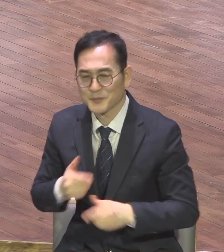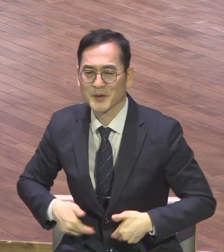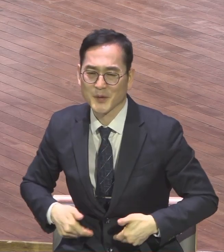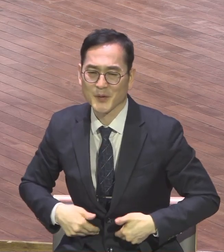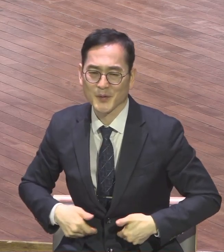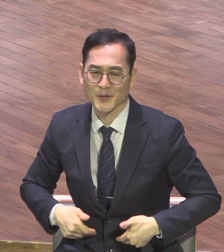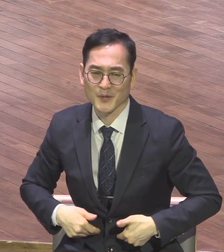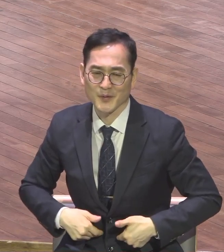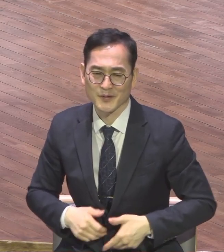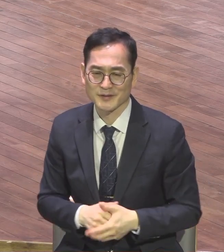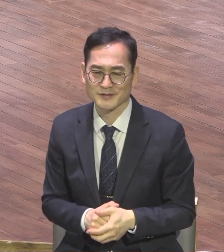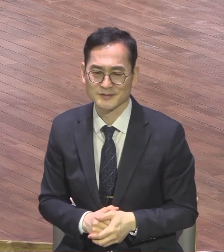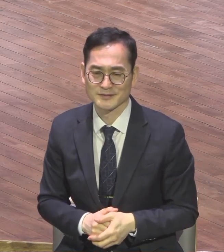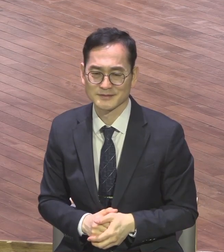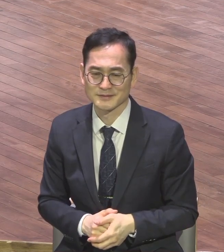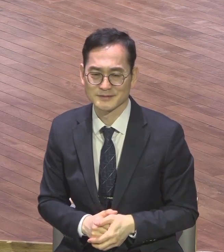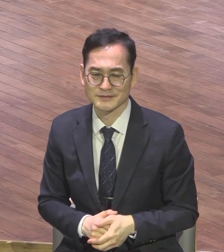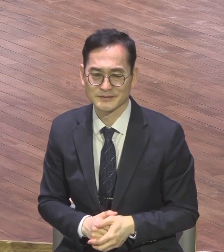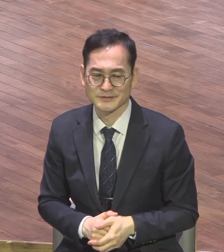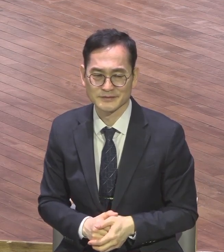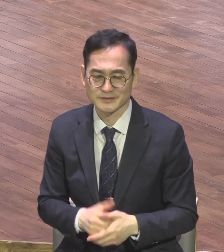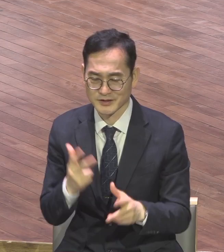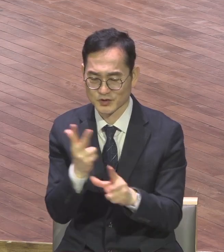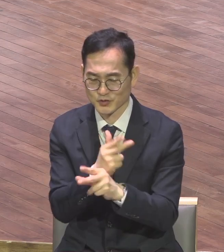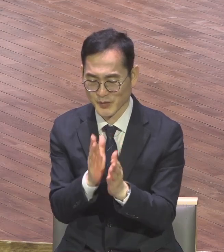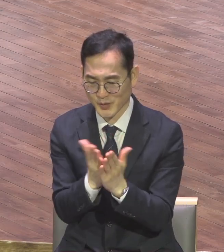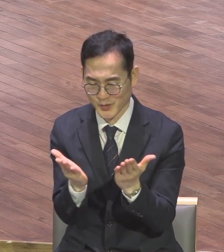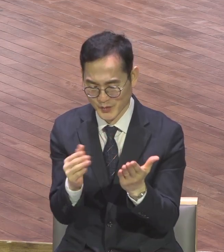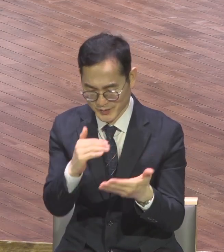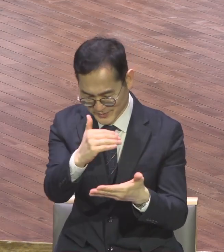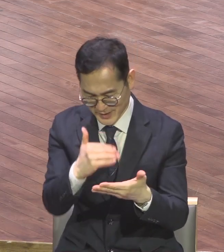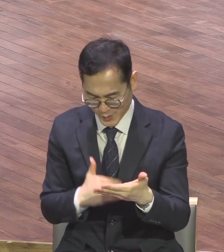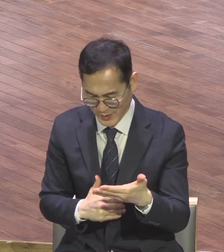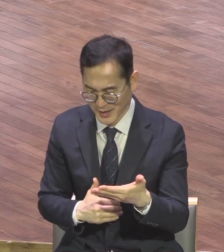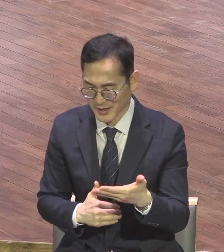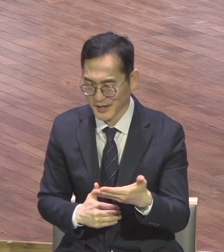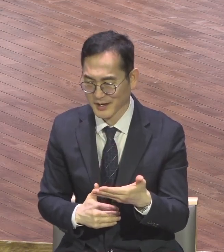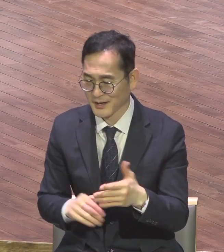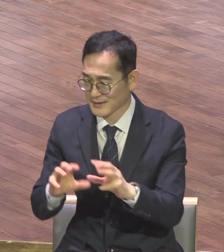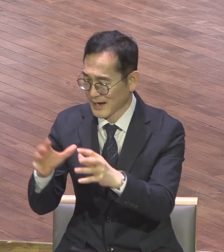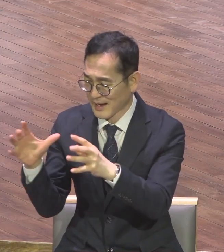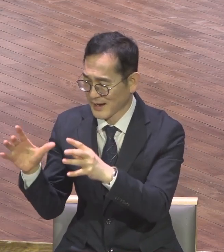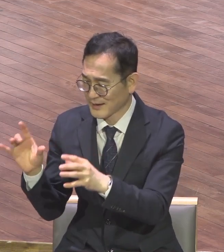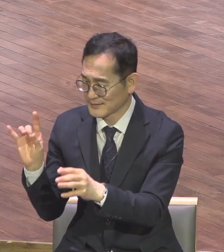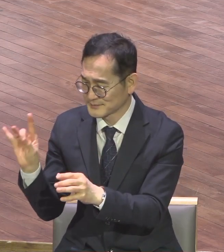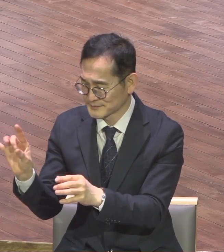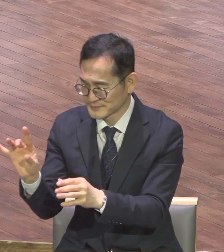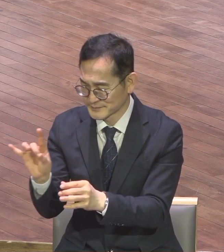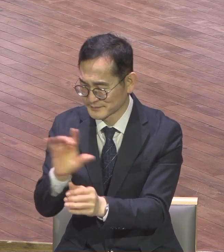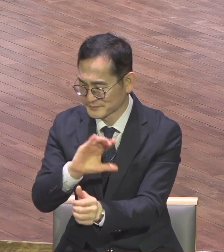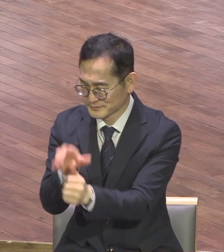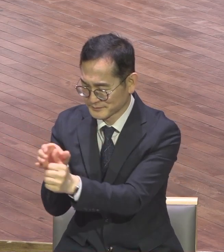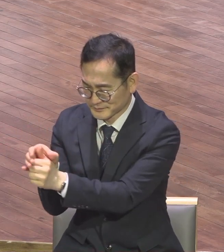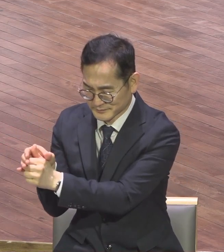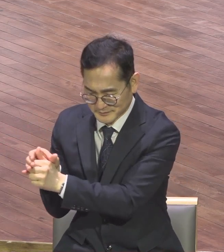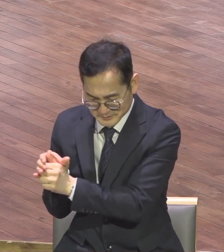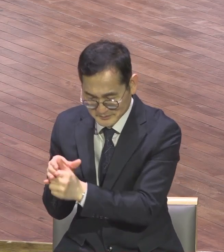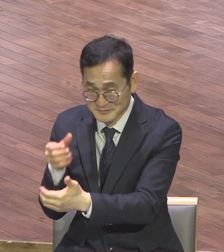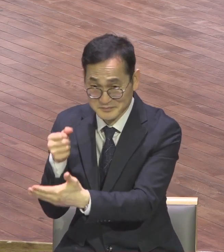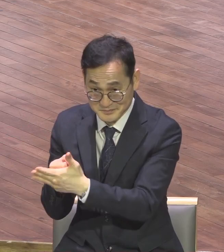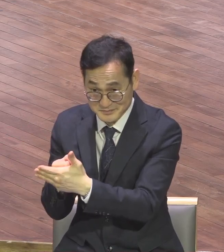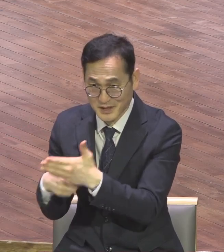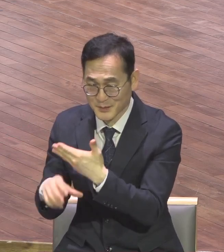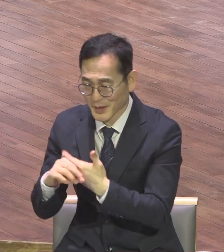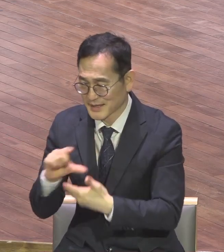이제 새롭게 이제 주보에도 딱 정해지면, 정확하게 237개 나라가 딱 정해지면